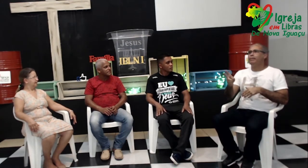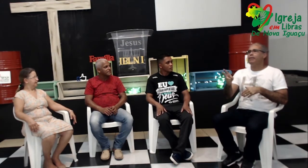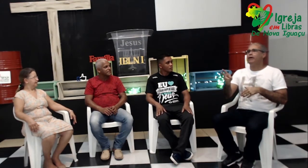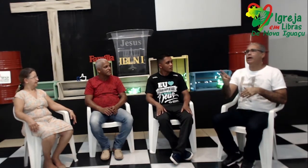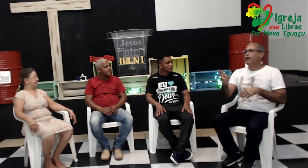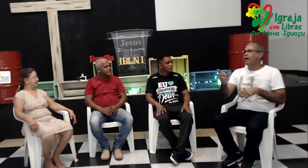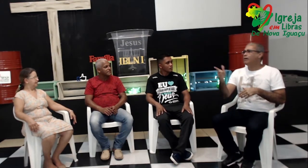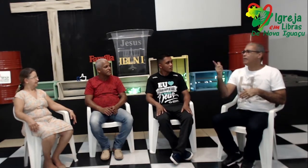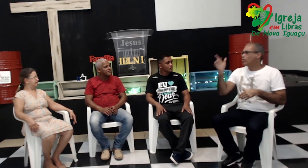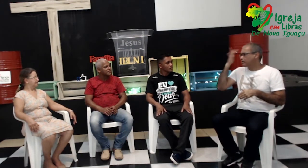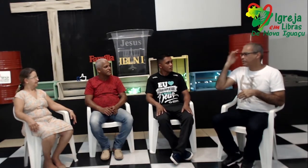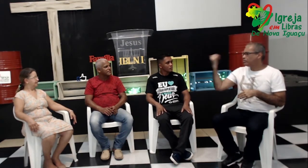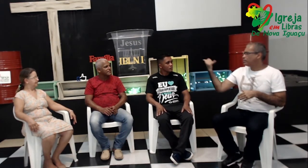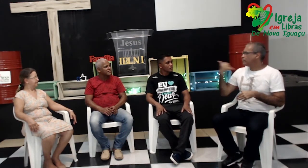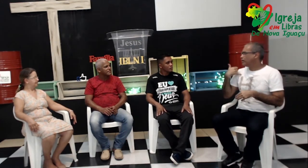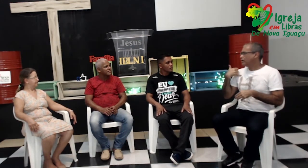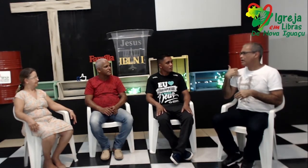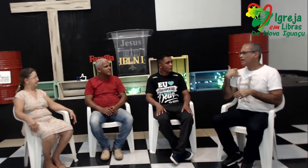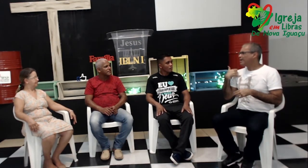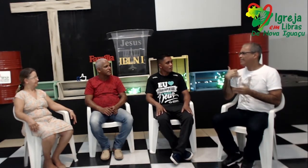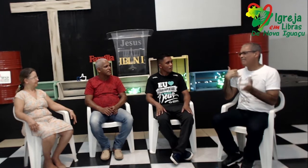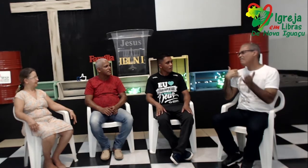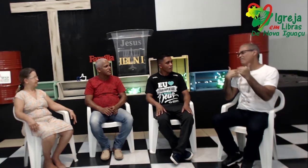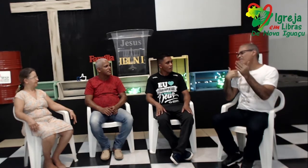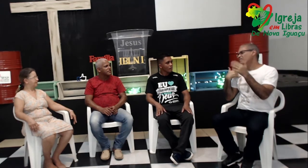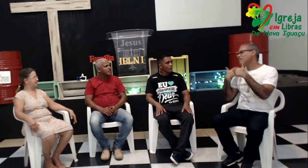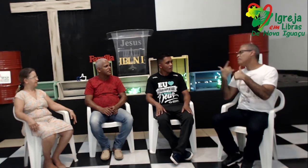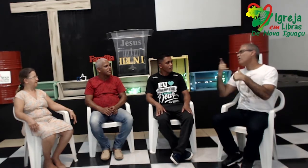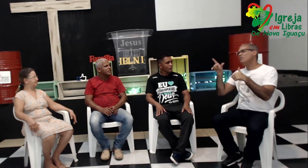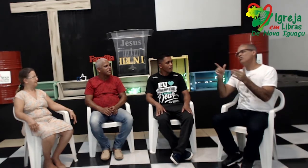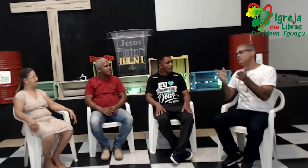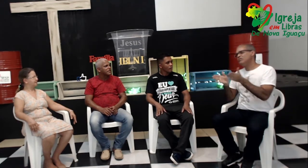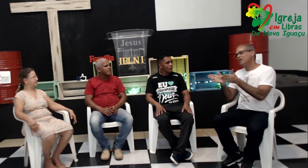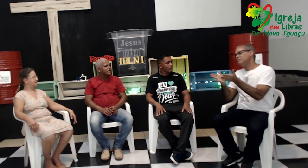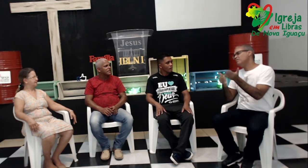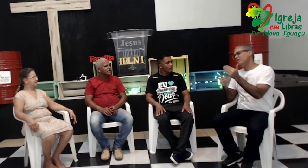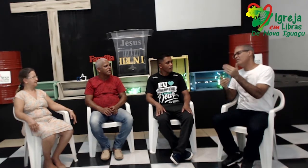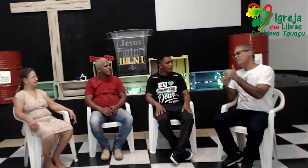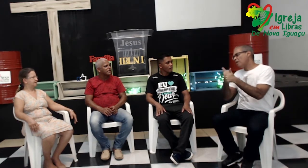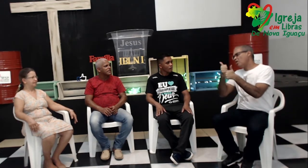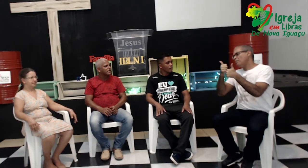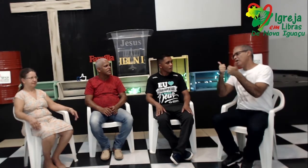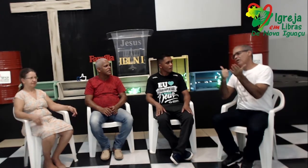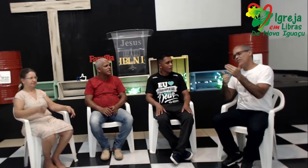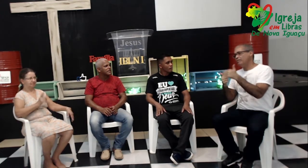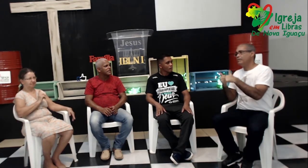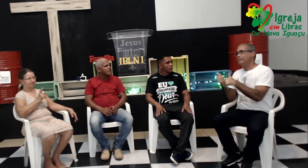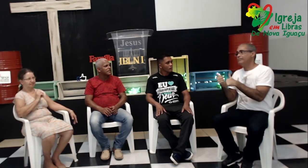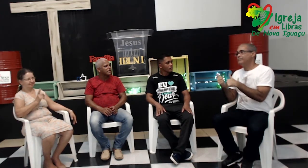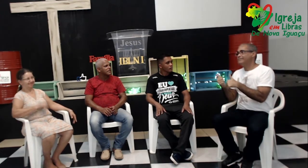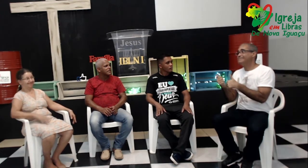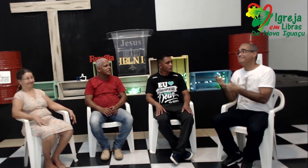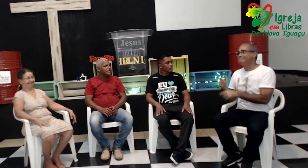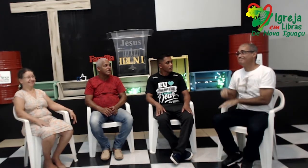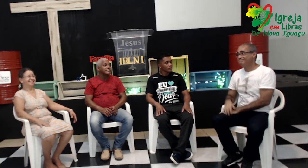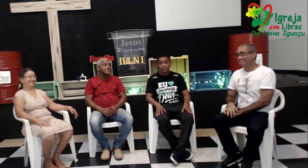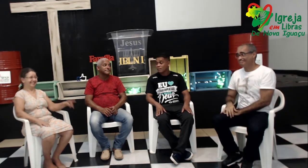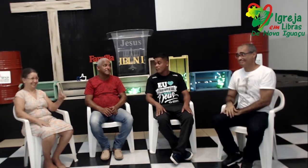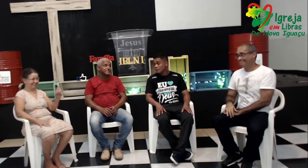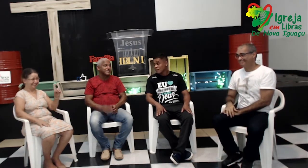vida naquele caminho e a pessoa fala assim, vamos para outro caminho, vamos fazer outra coisa. Aí o que você